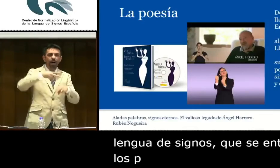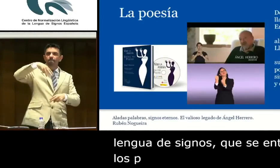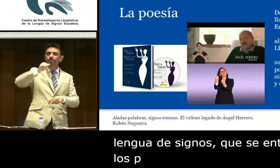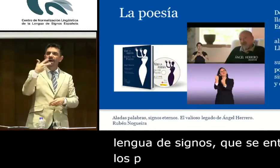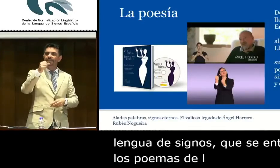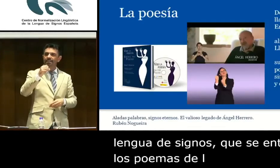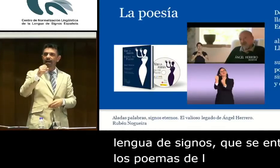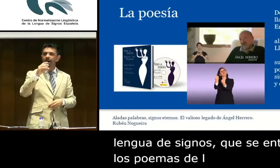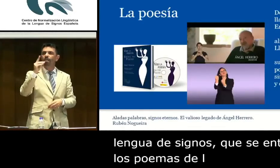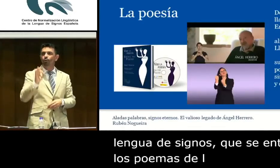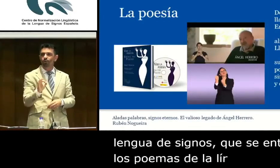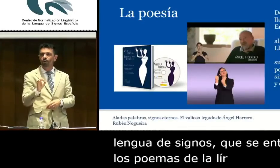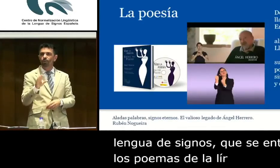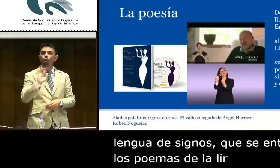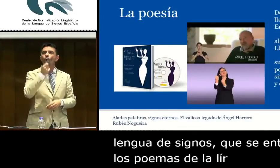a Bécquer,